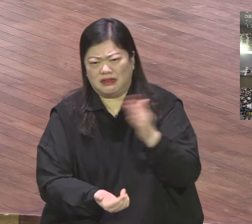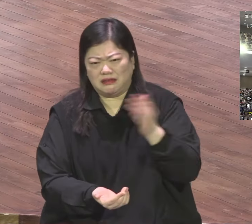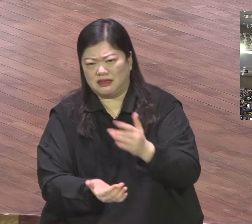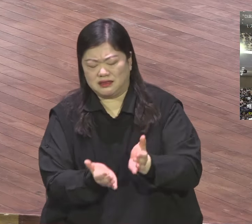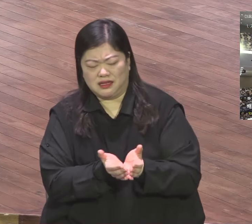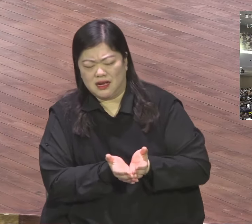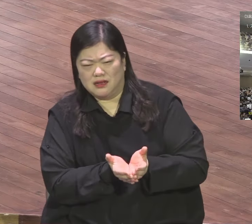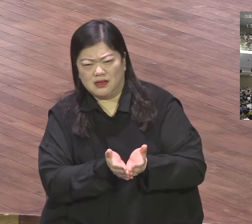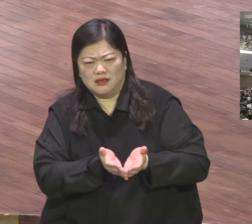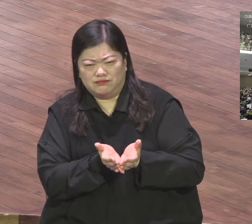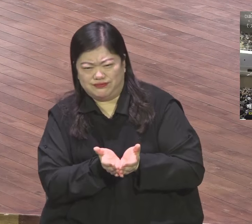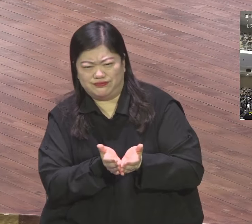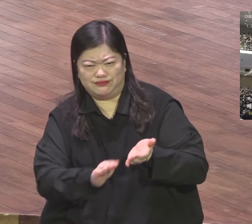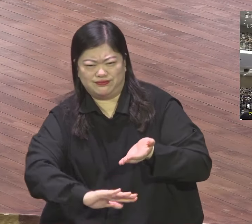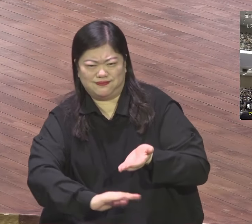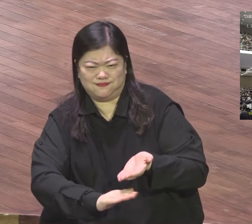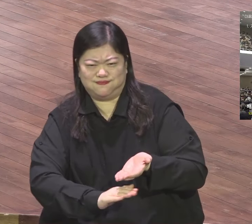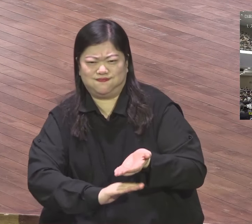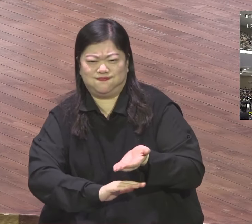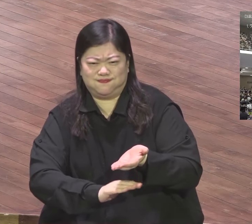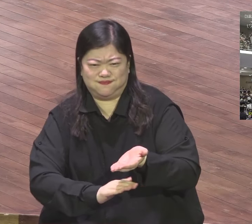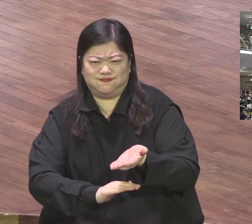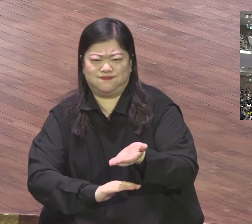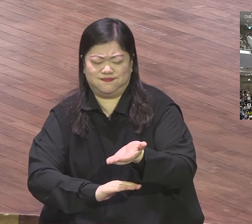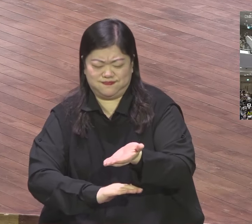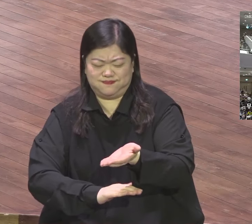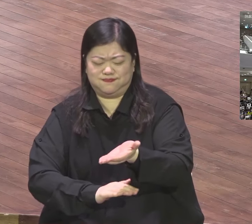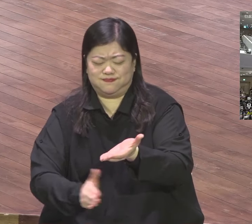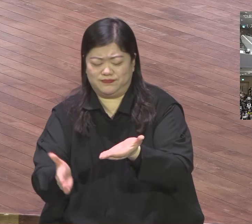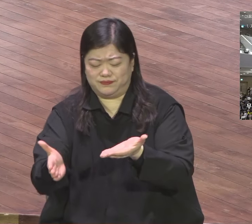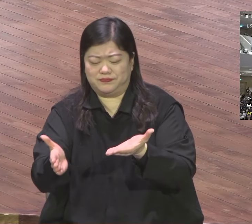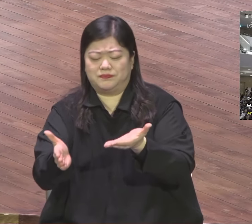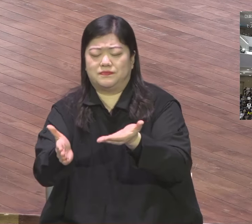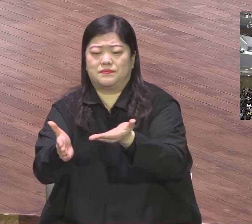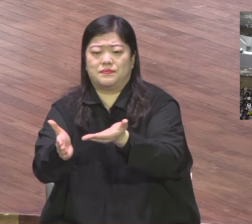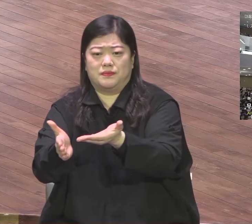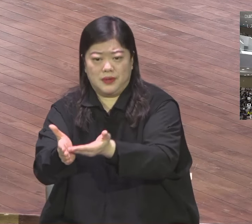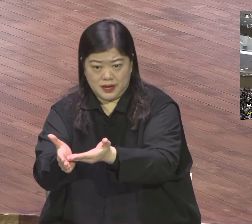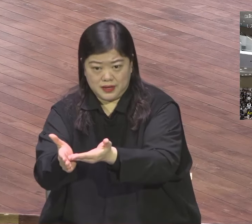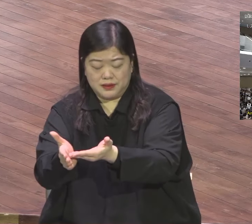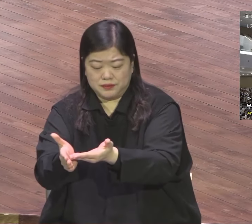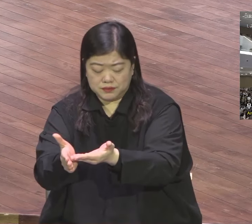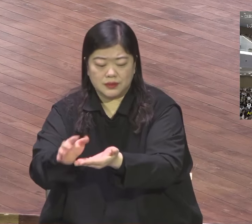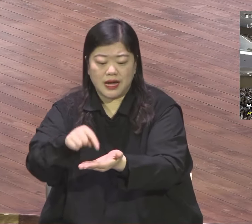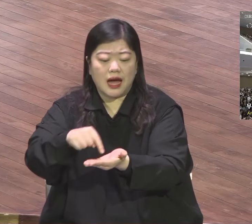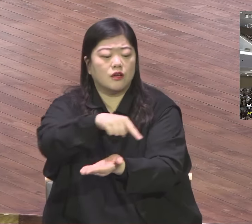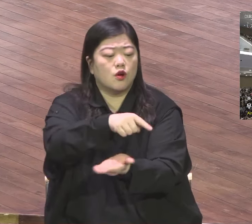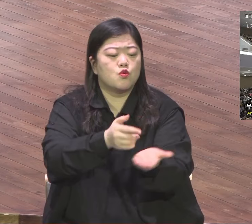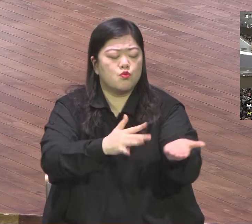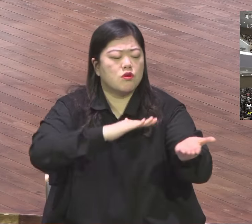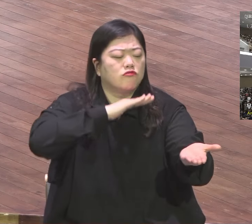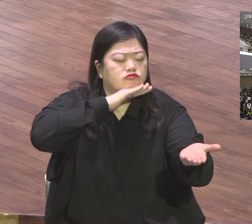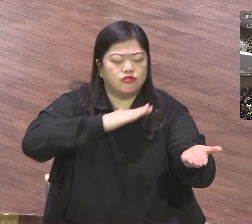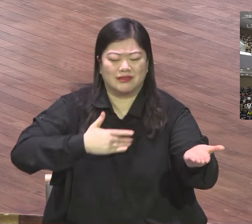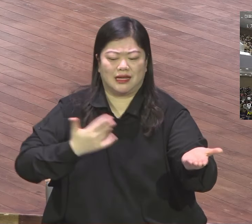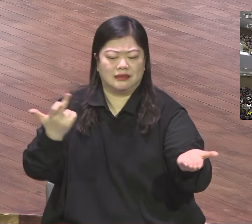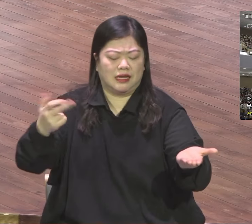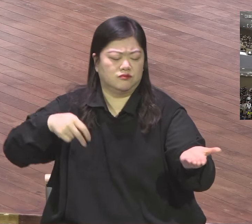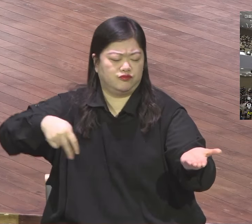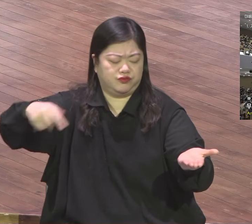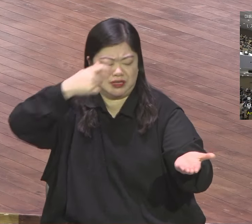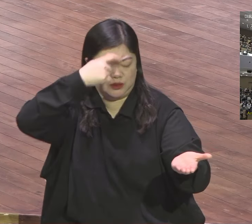배 타고 앞서 건너편 배사로 가게 하시고 무리를 작별하신 후에 기도하러 산으로